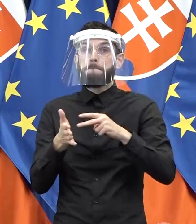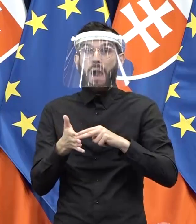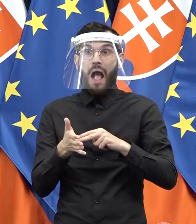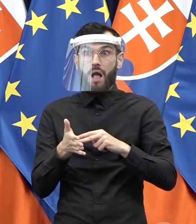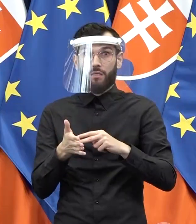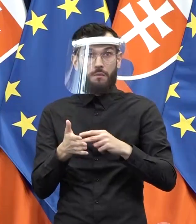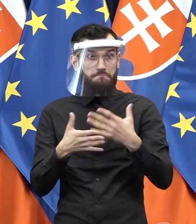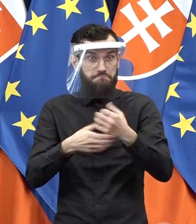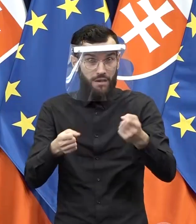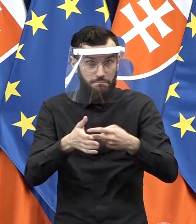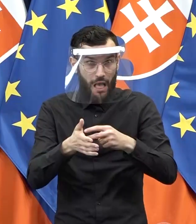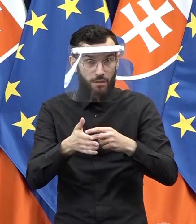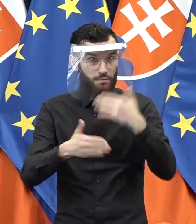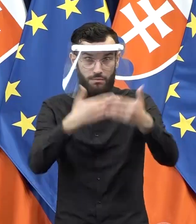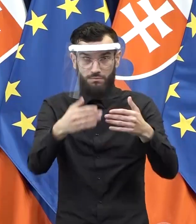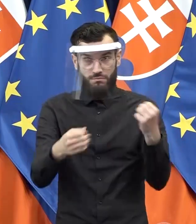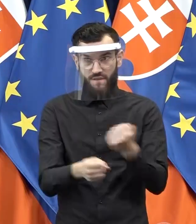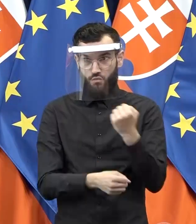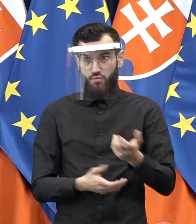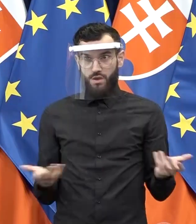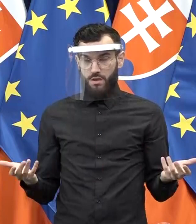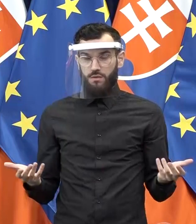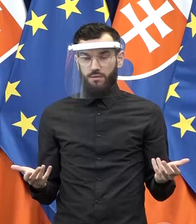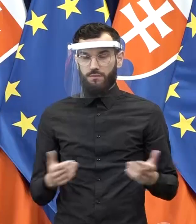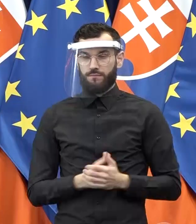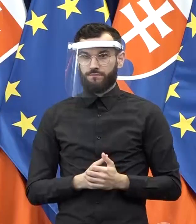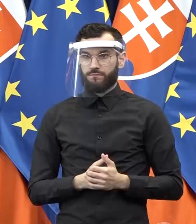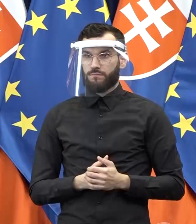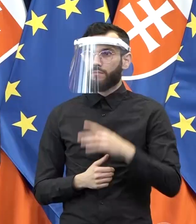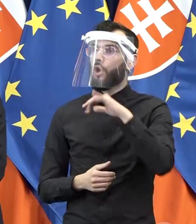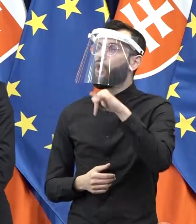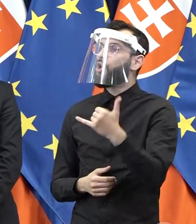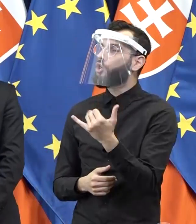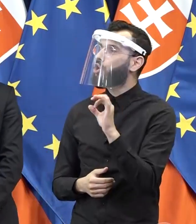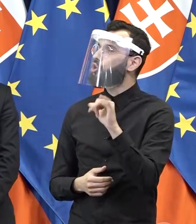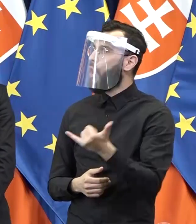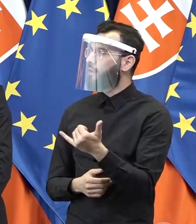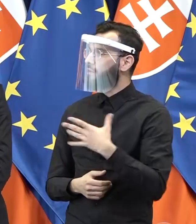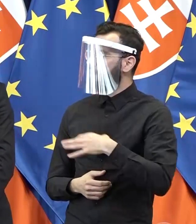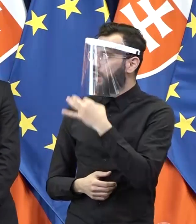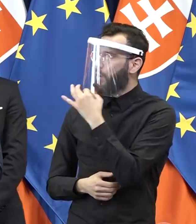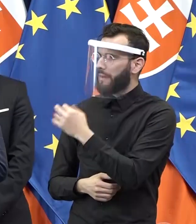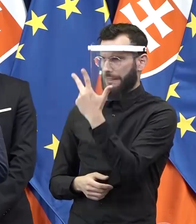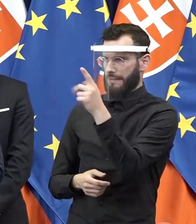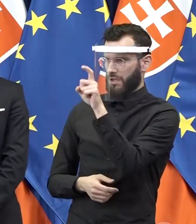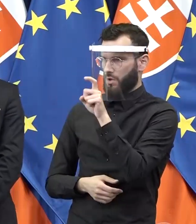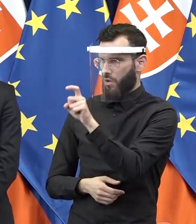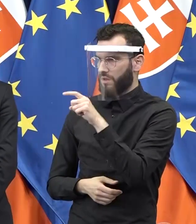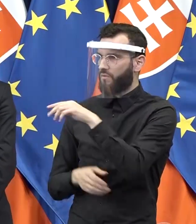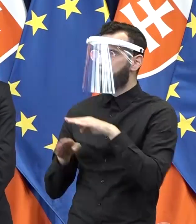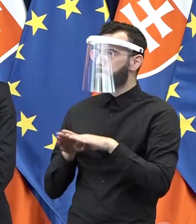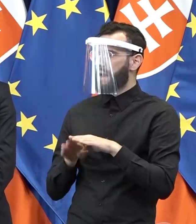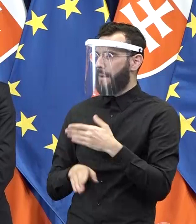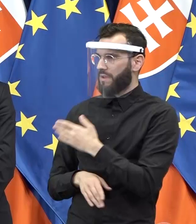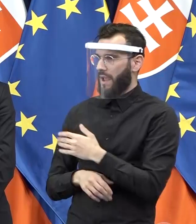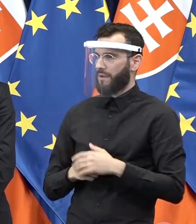odsúdené na neúspech. Televízie Joj. Dobrý deň, preňa Béta Krupová, televízia Joj. Ja mám tri otázky na pána premiéra,